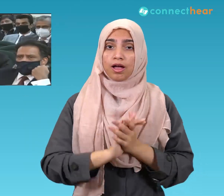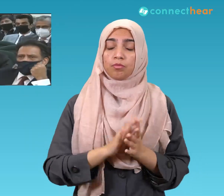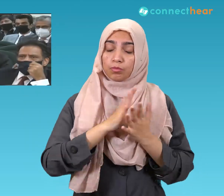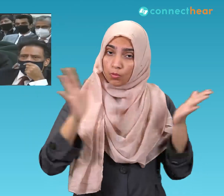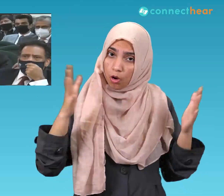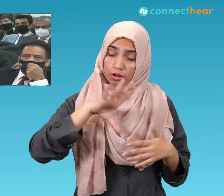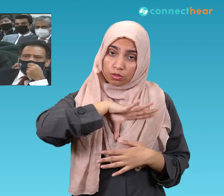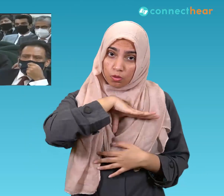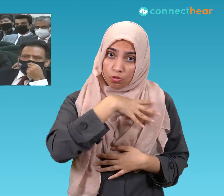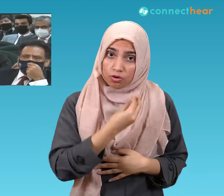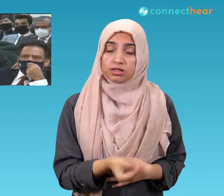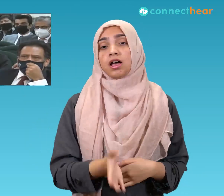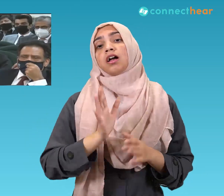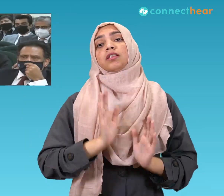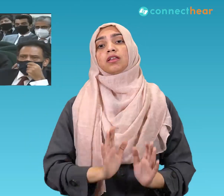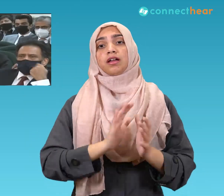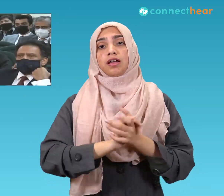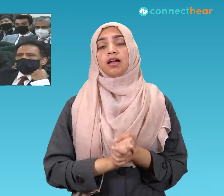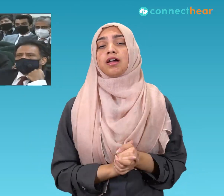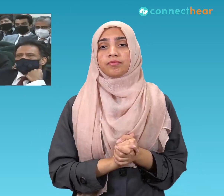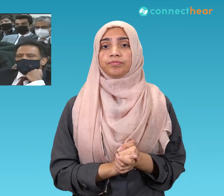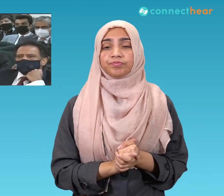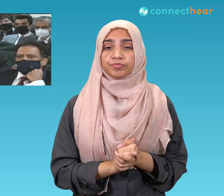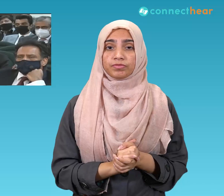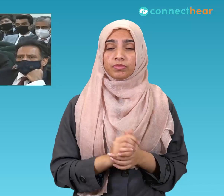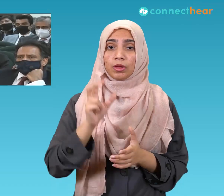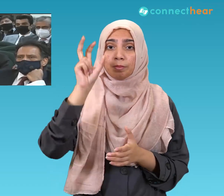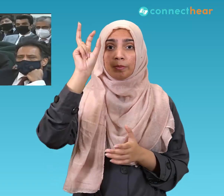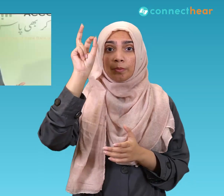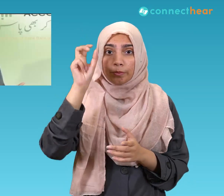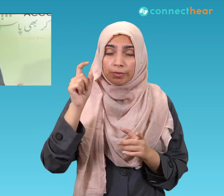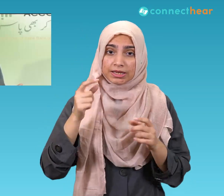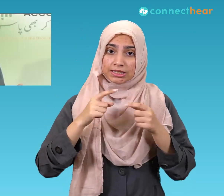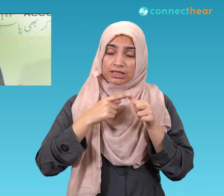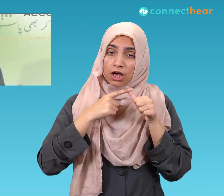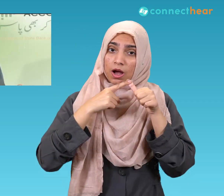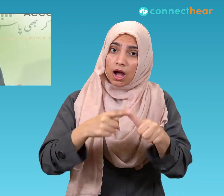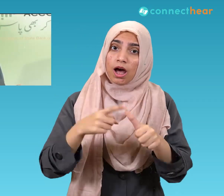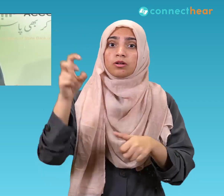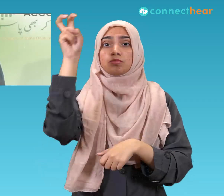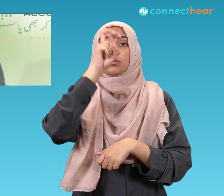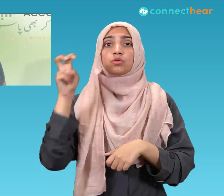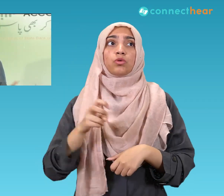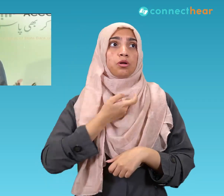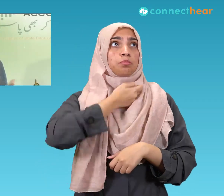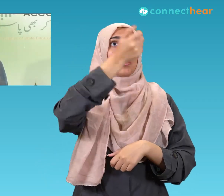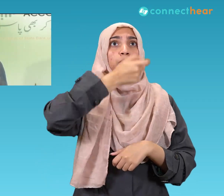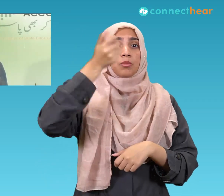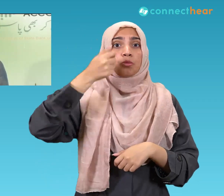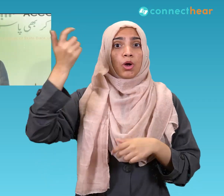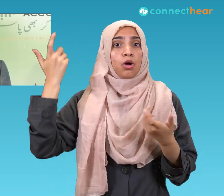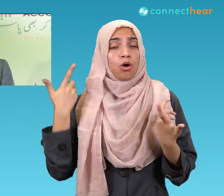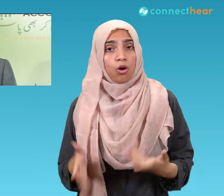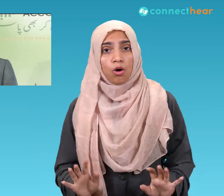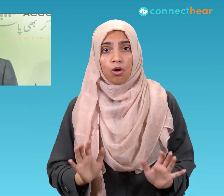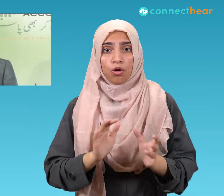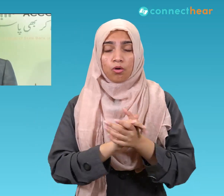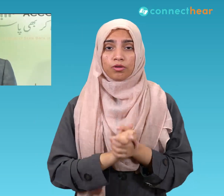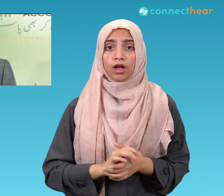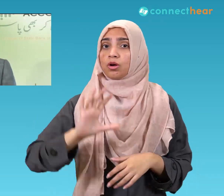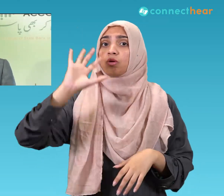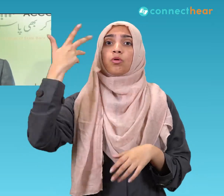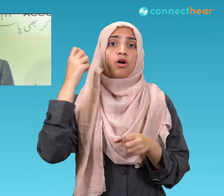ریکارڈ ڈیفیسٹ تھا کرنٹ اکاؤنٹ کا. 20 ارب ڈالر جو پاکستان کی تاریخ میں کسی بھی گورنمنٹ کو اس طرح کا ڈیفیسٹ نہیں